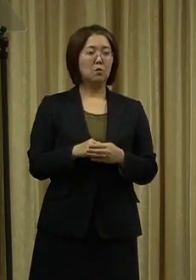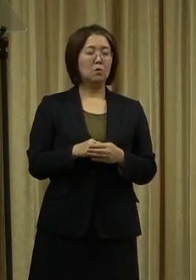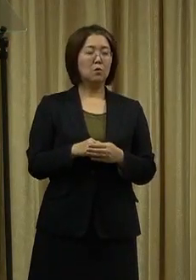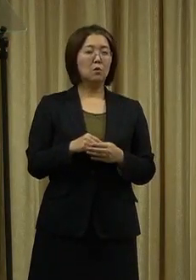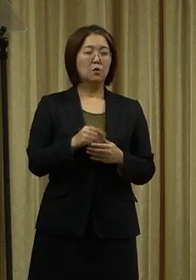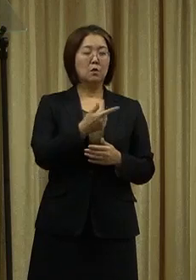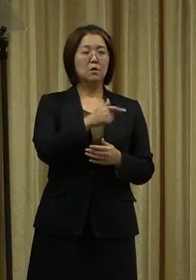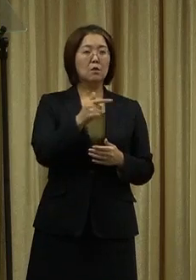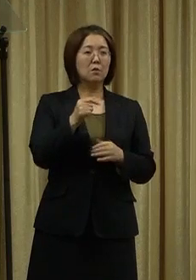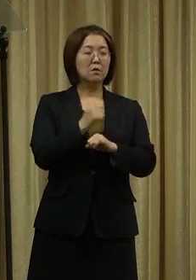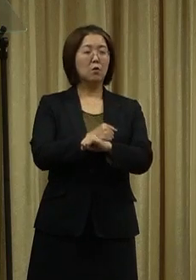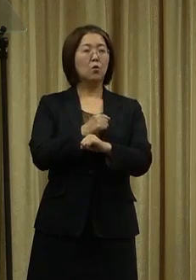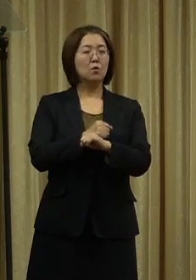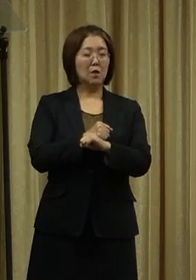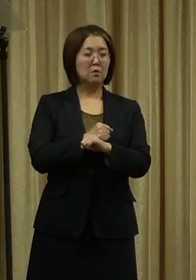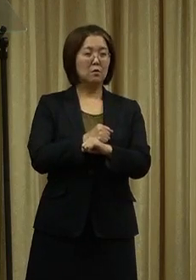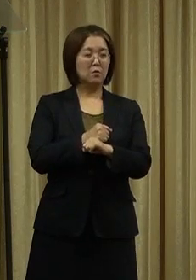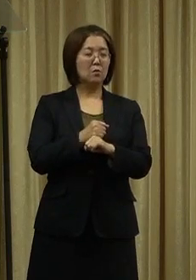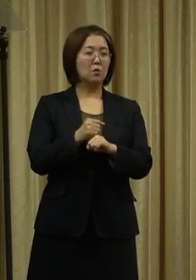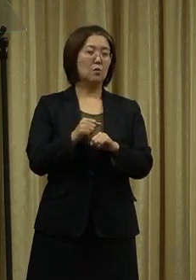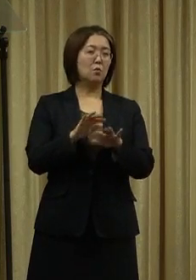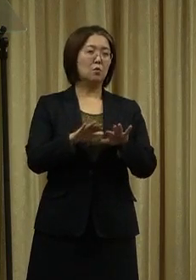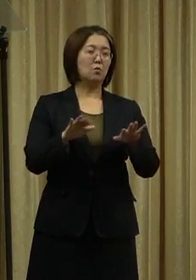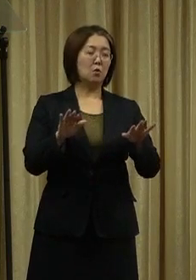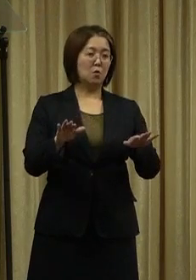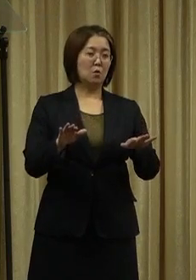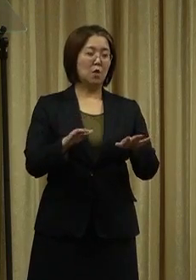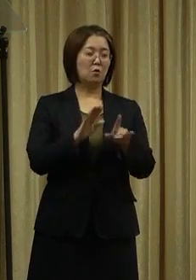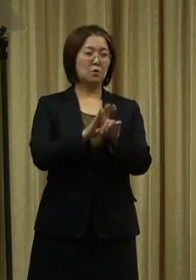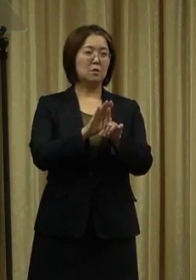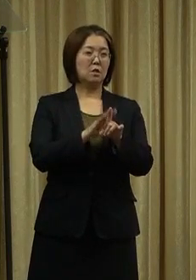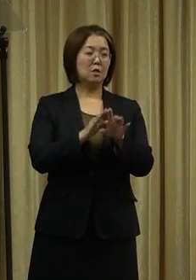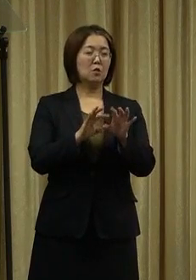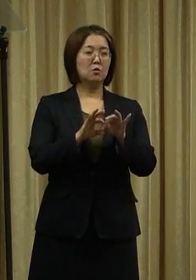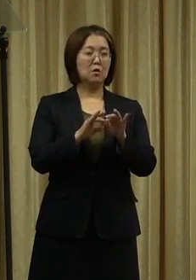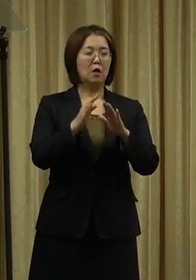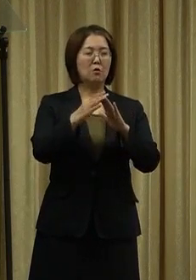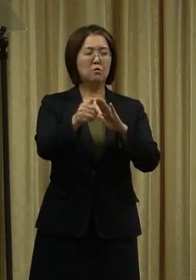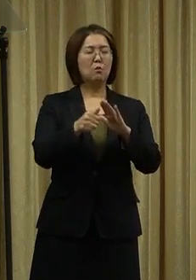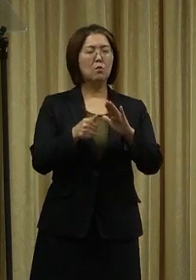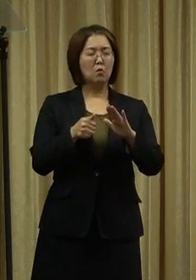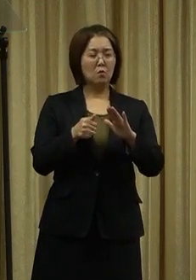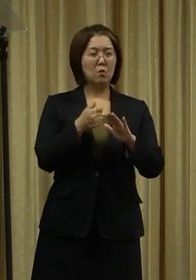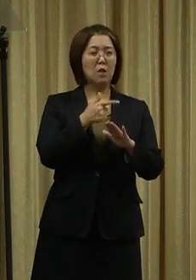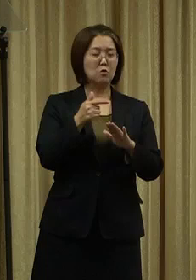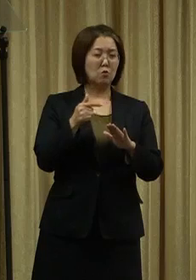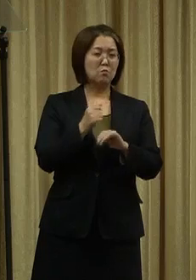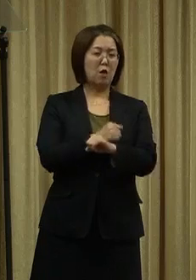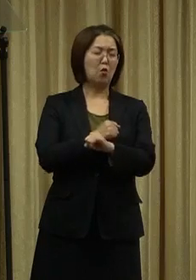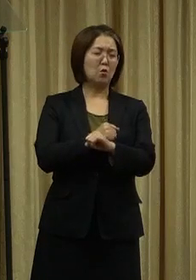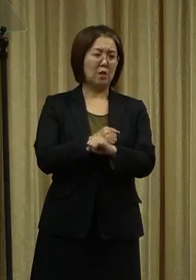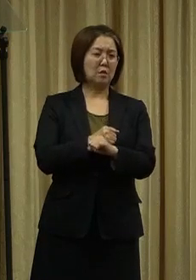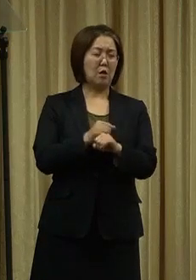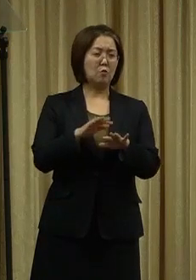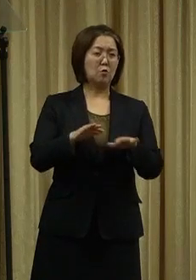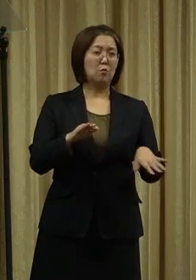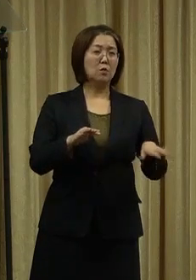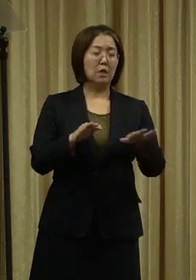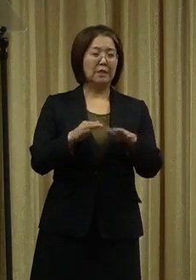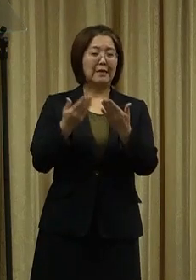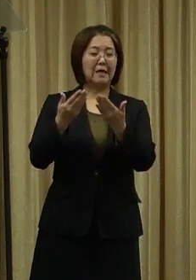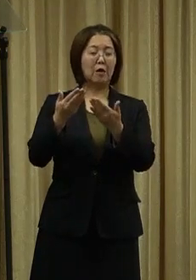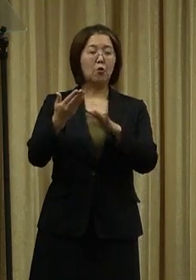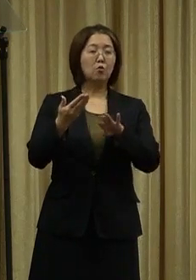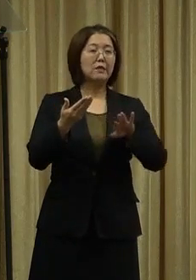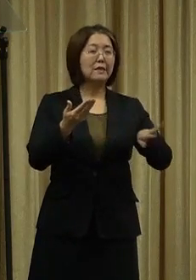次にさまざまな困難を抱える子どもへの支援です。まず不登校などさまざまな困難を抱える子どもの学校以